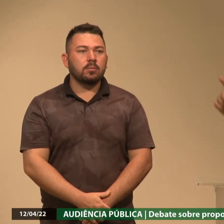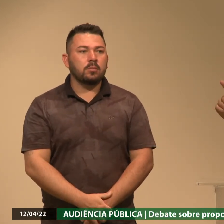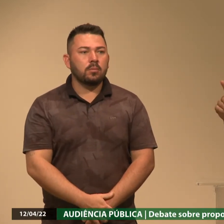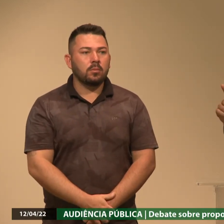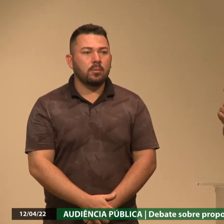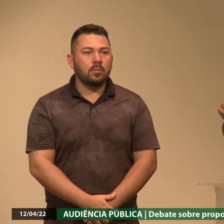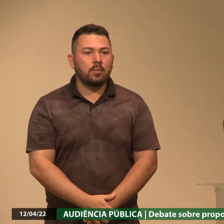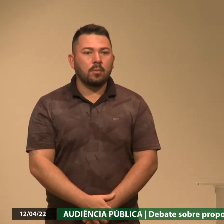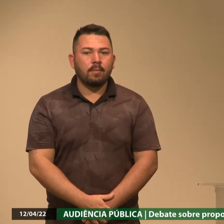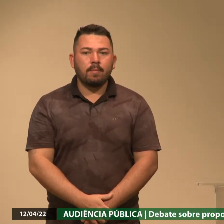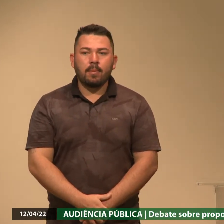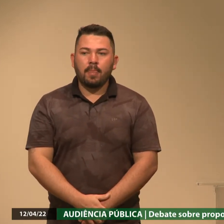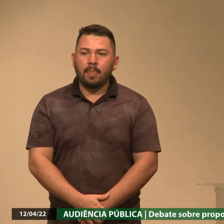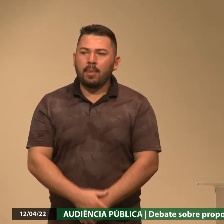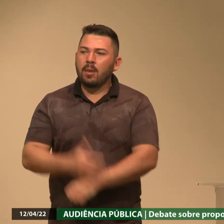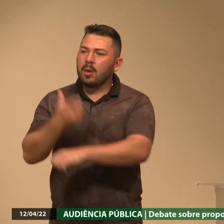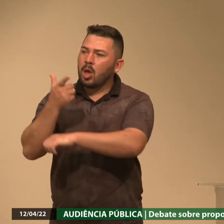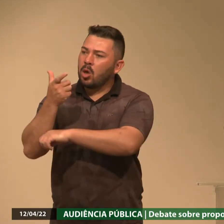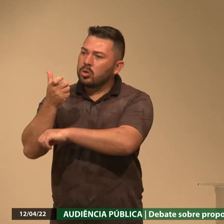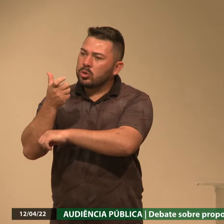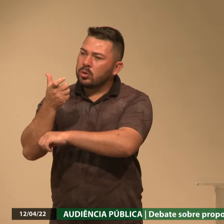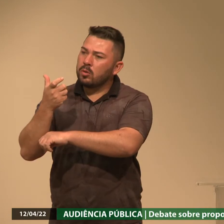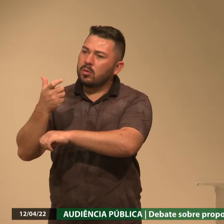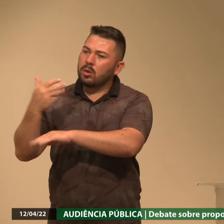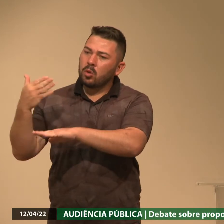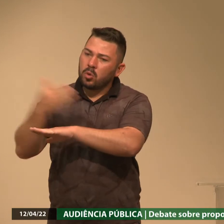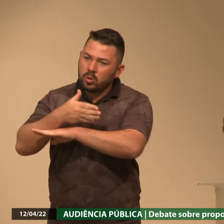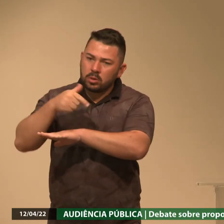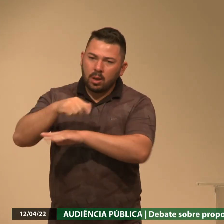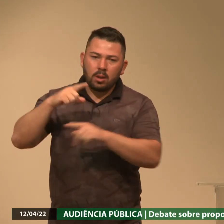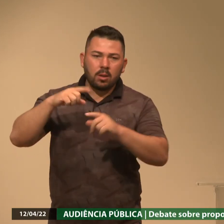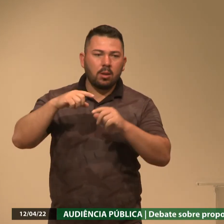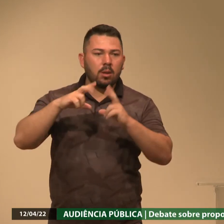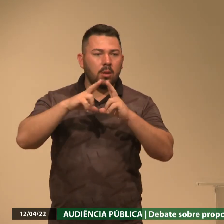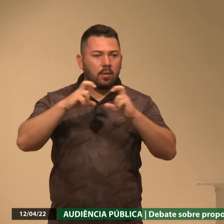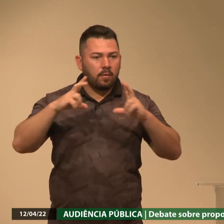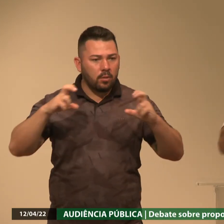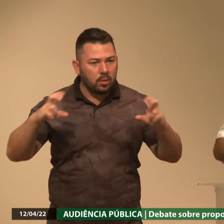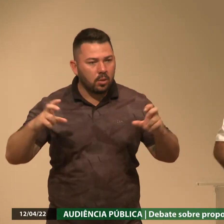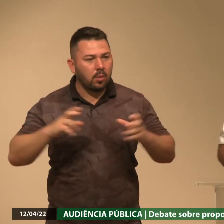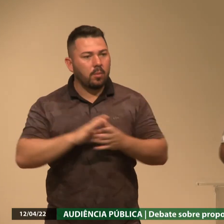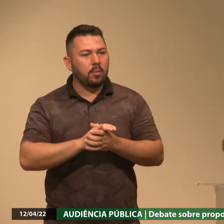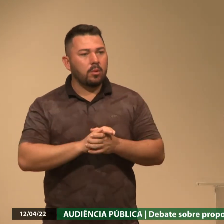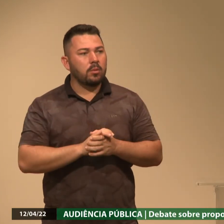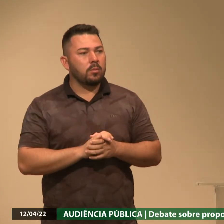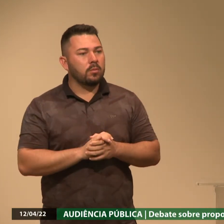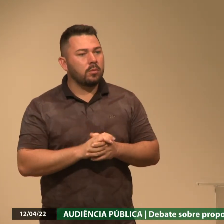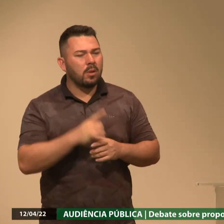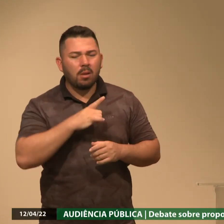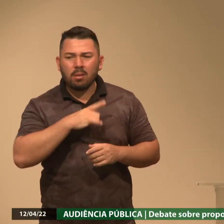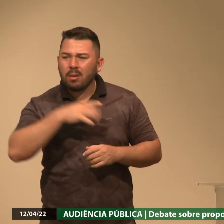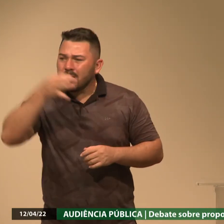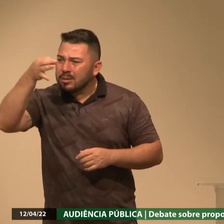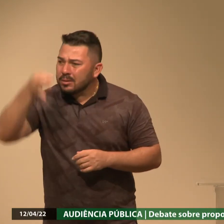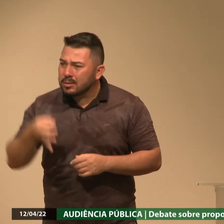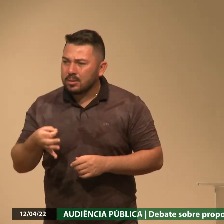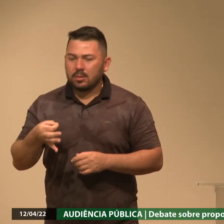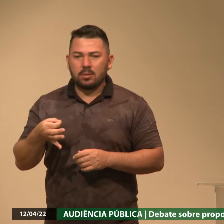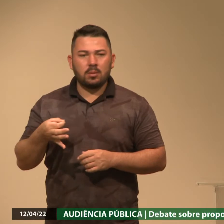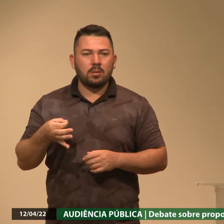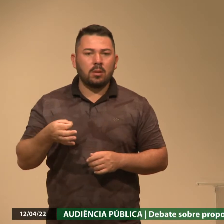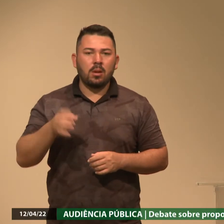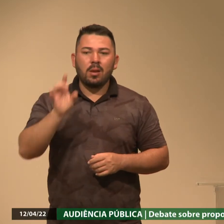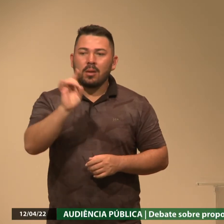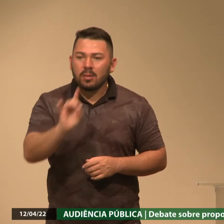o que o tiro foi que nos trouxe aqui em Florianópolis foi que me colocou lá no município de Guabiruba tenho certeza